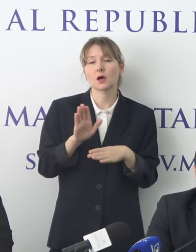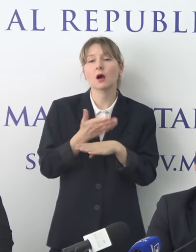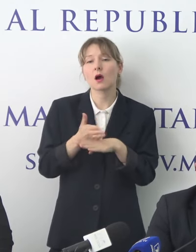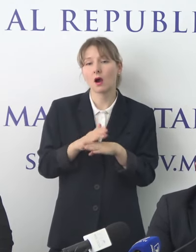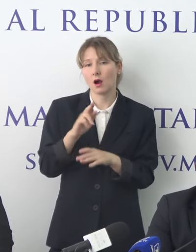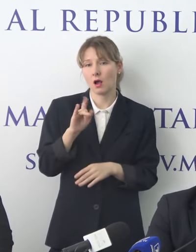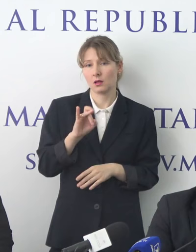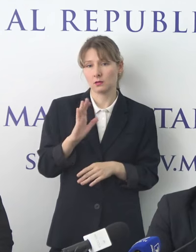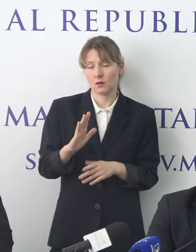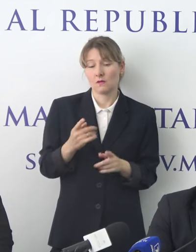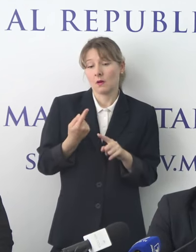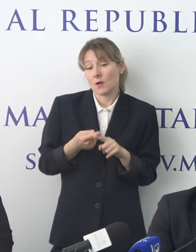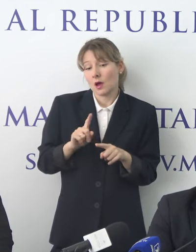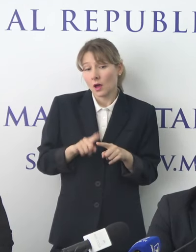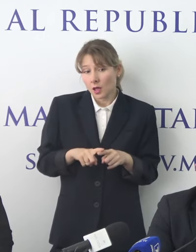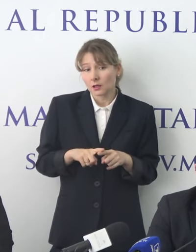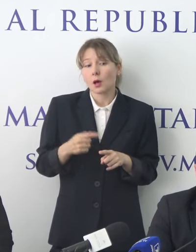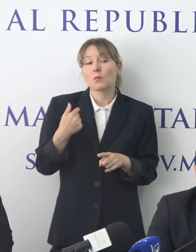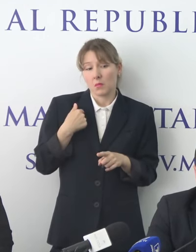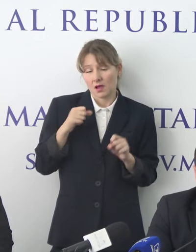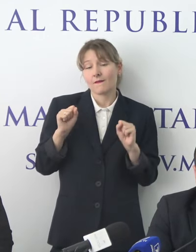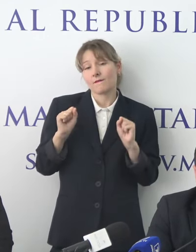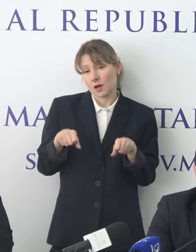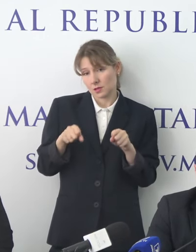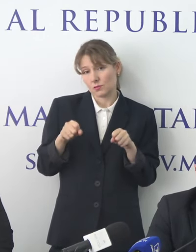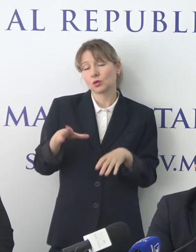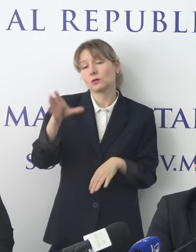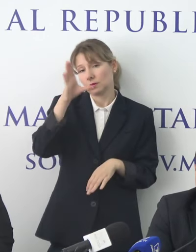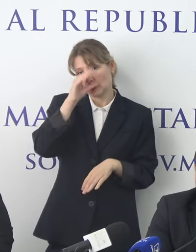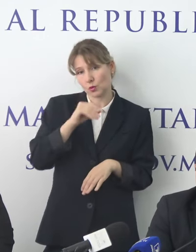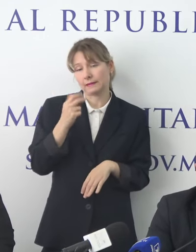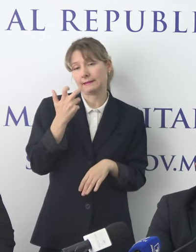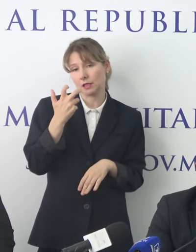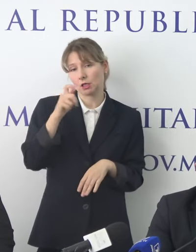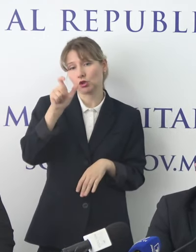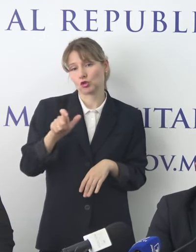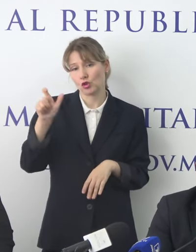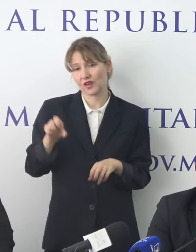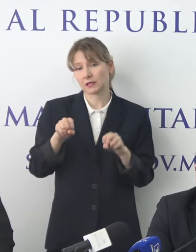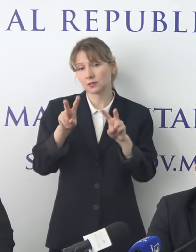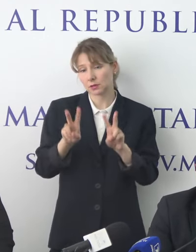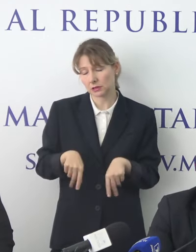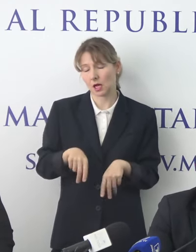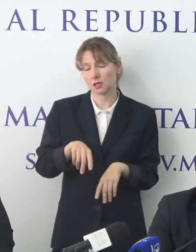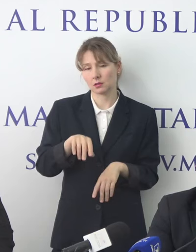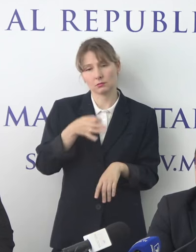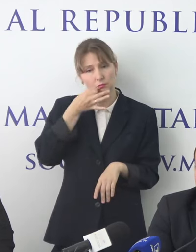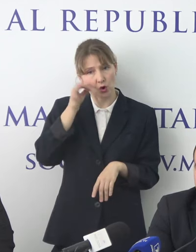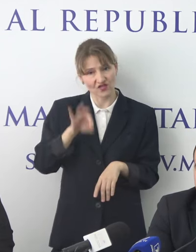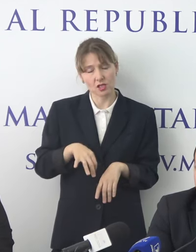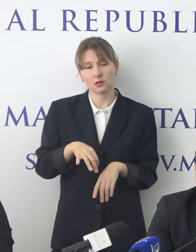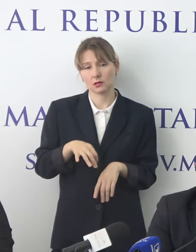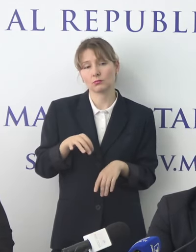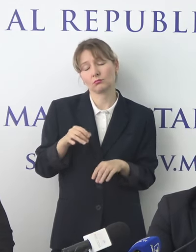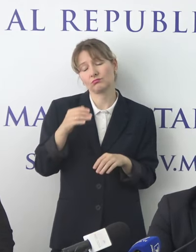sunt sigur că noi vom putea să atingem acel obiectiv de 300 de specialiști eficienți